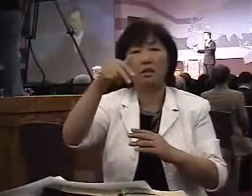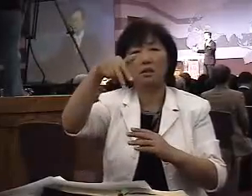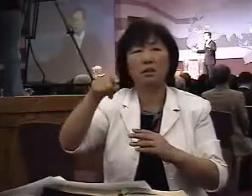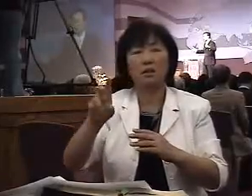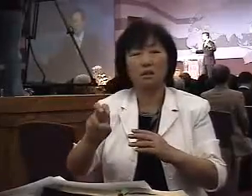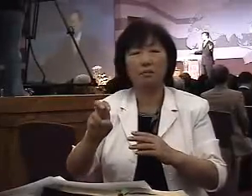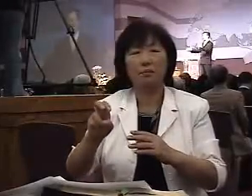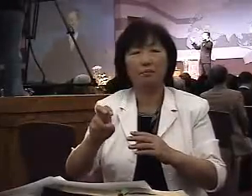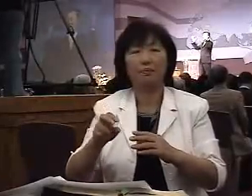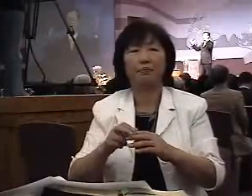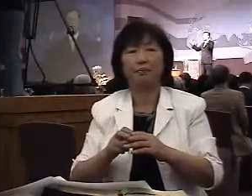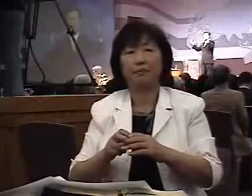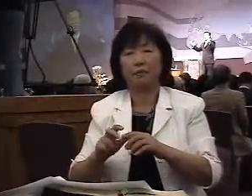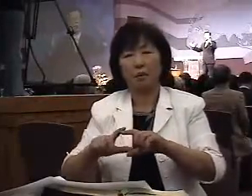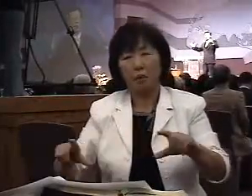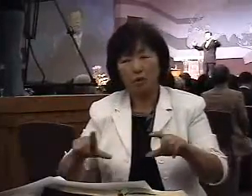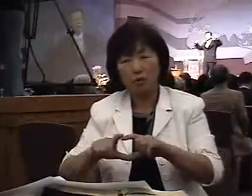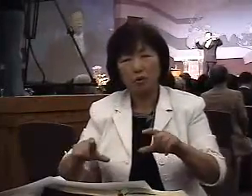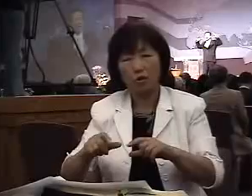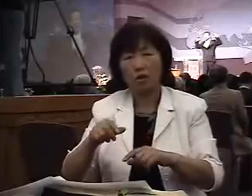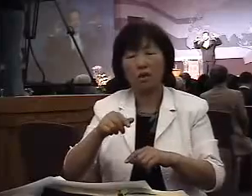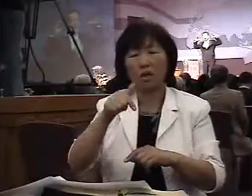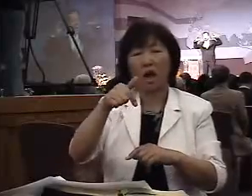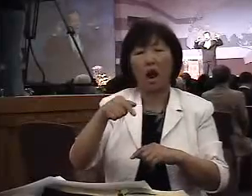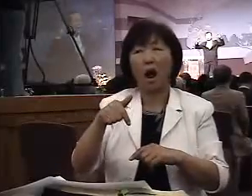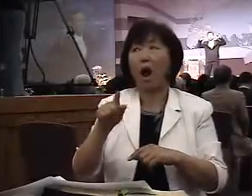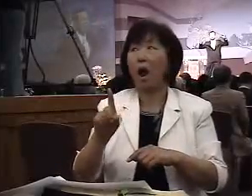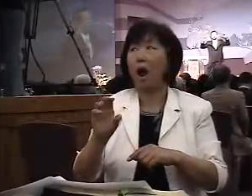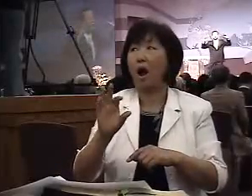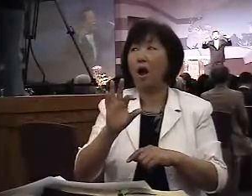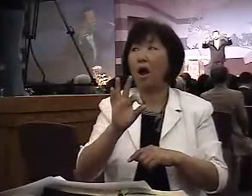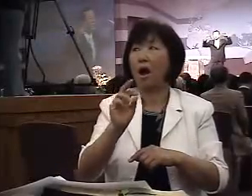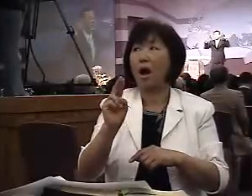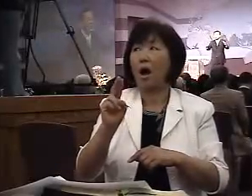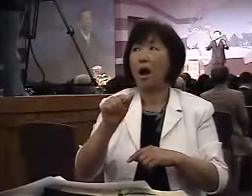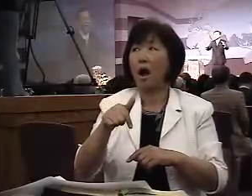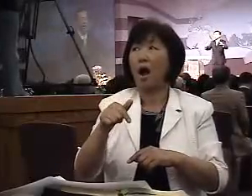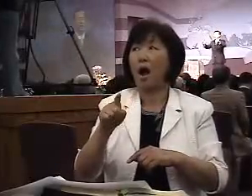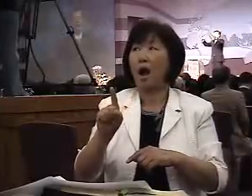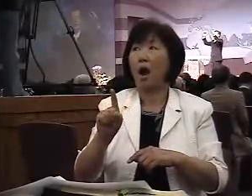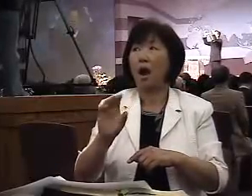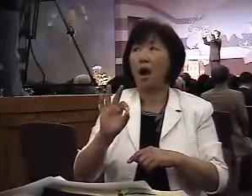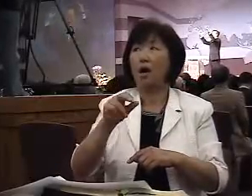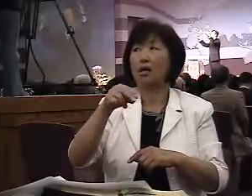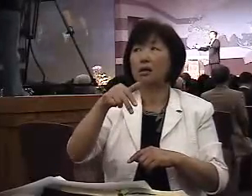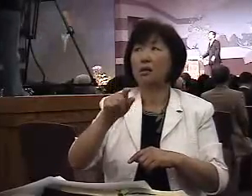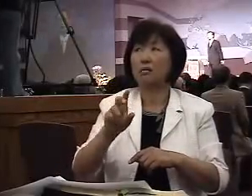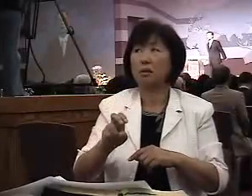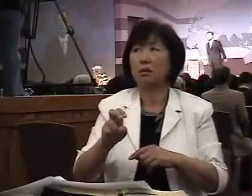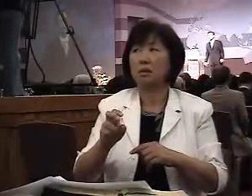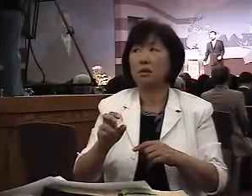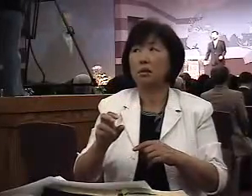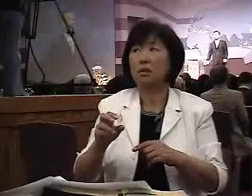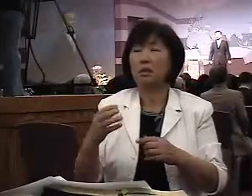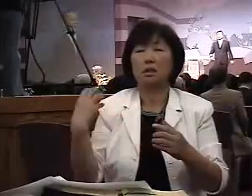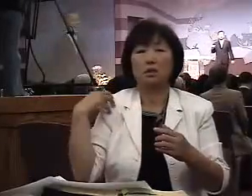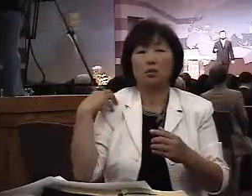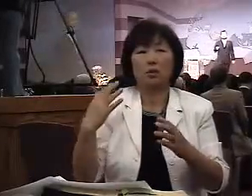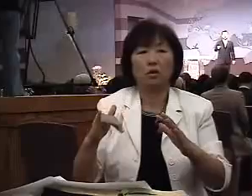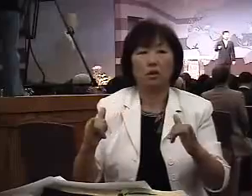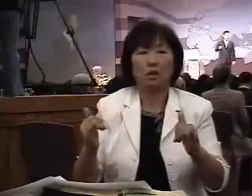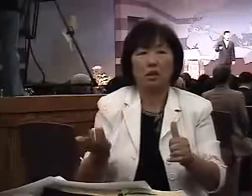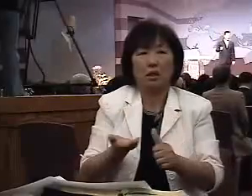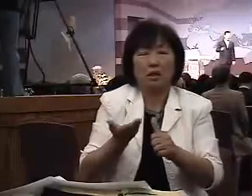강점입니다. 평신도들을 키워갖고 정말 다른 양대 평신도들을 키울 수 있는 지도자들을 세우는 것이 우리